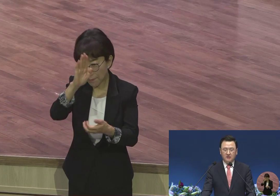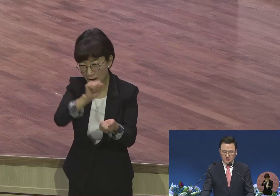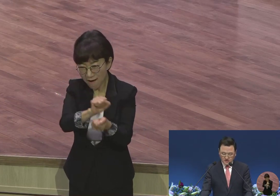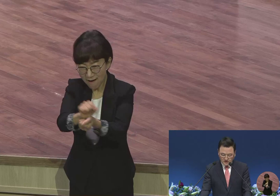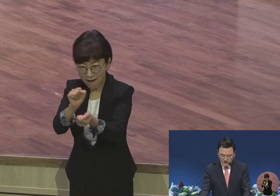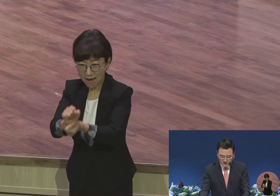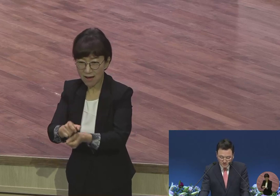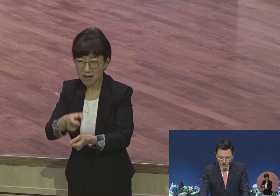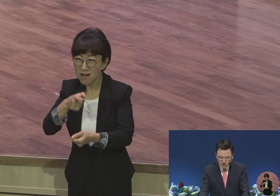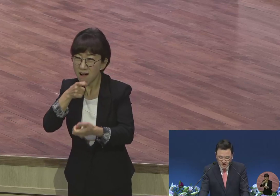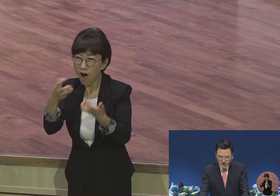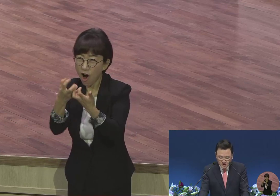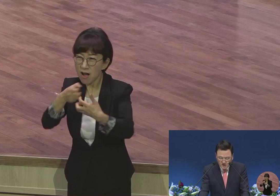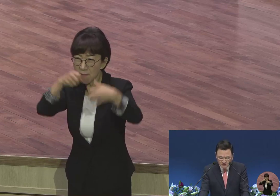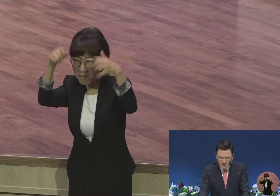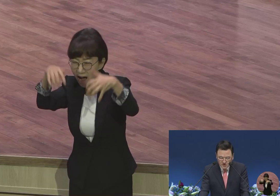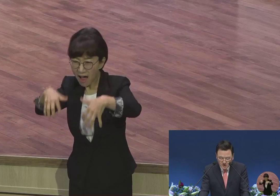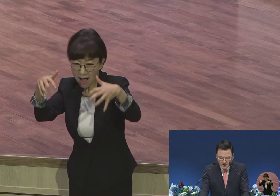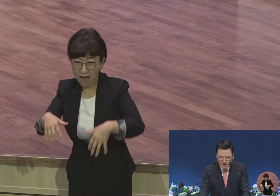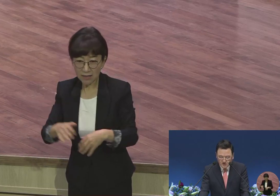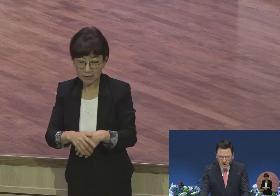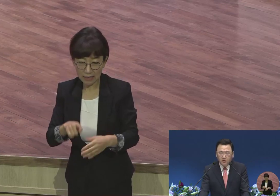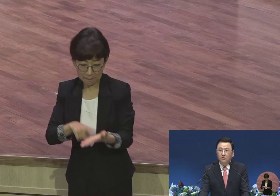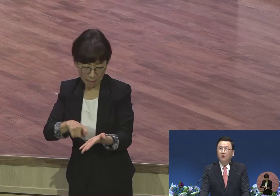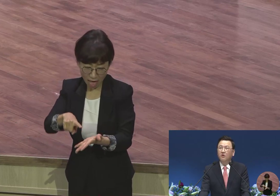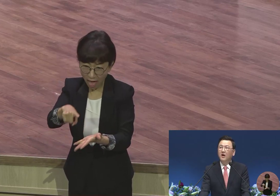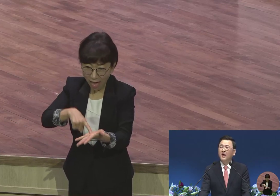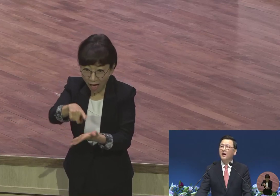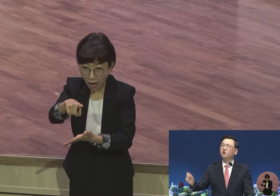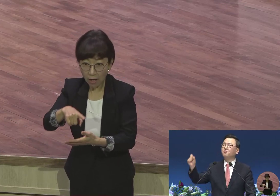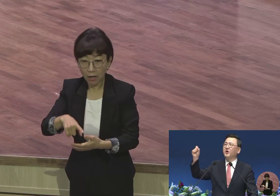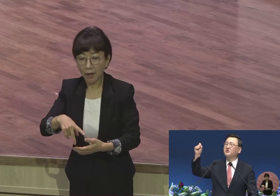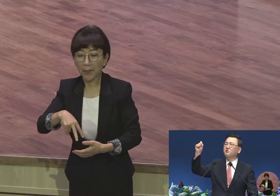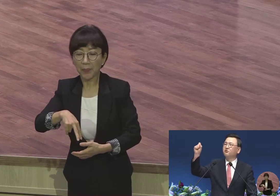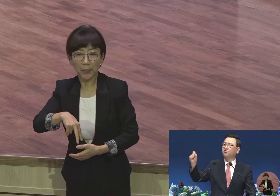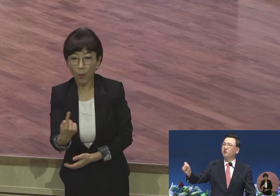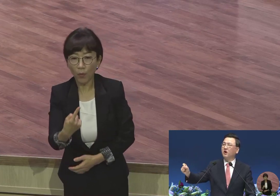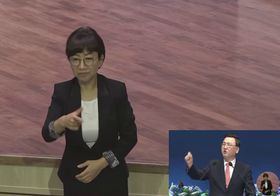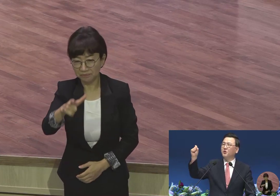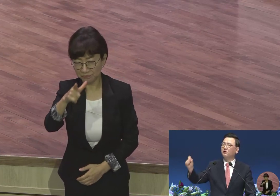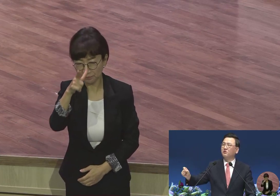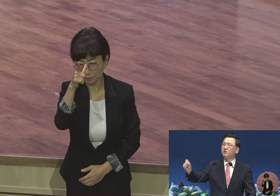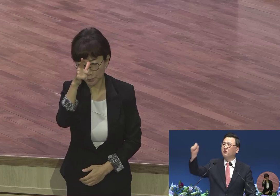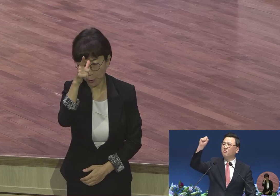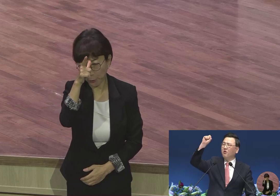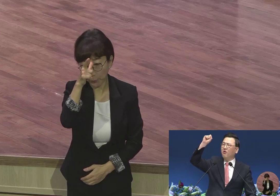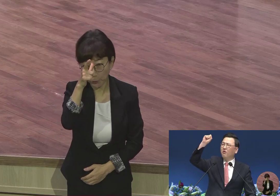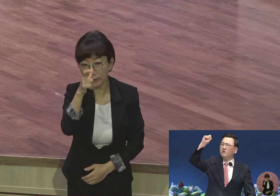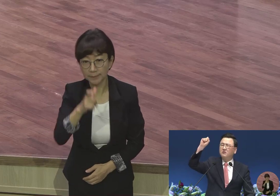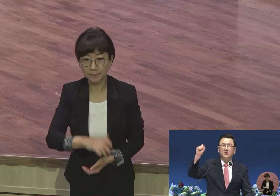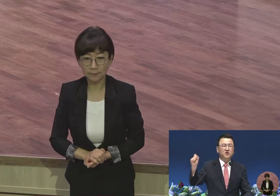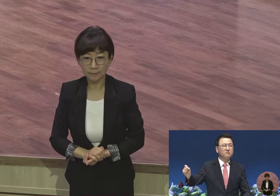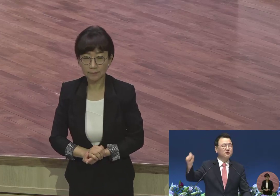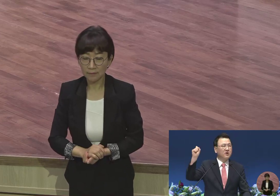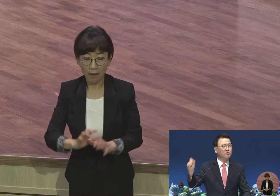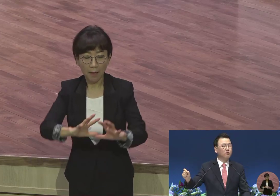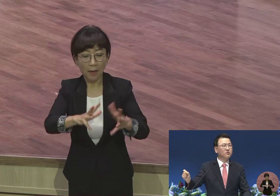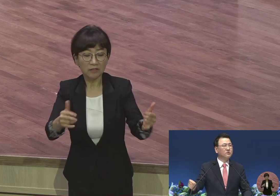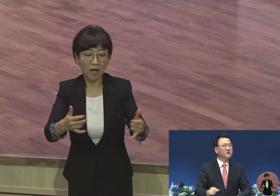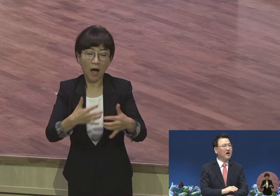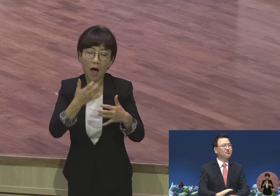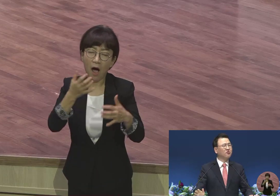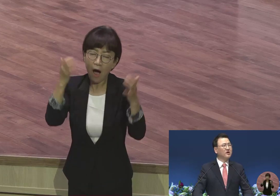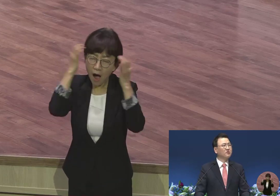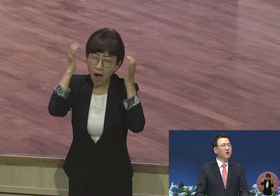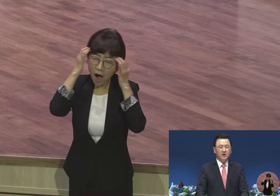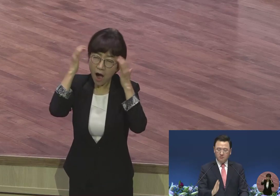우박 재앙, 메뚜기 재앙, 흑암 재앙을 내려도 애굽 백성은 죽어가고 병들고 모든 식물과